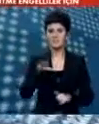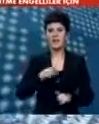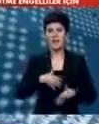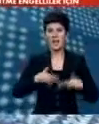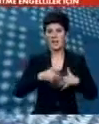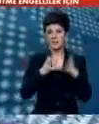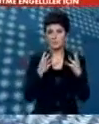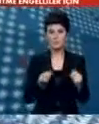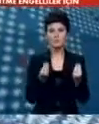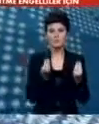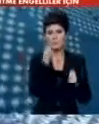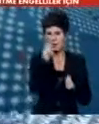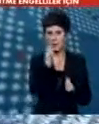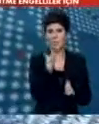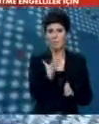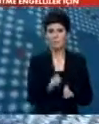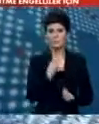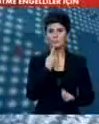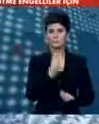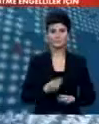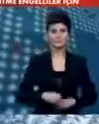oldu, yani güzel oldu.